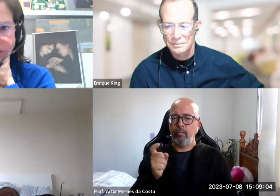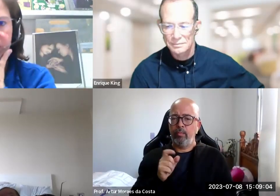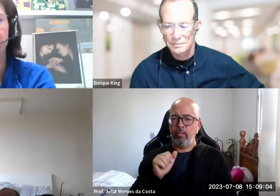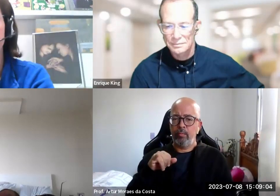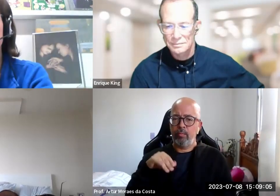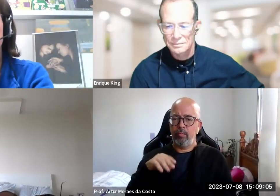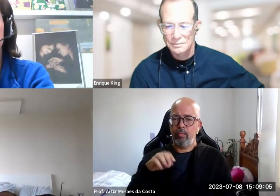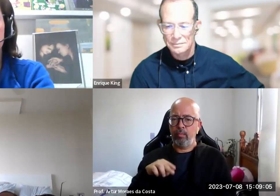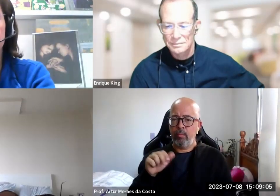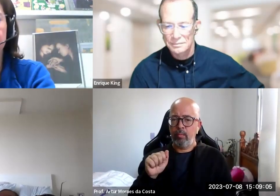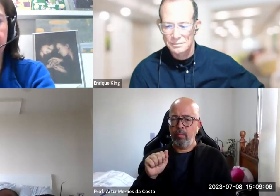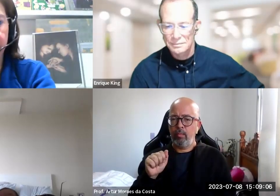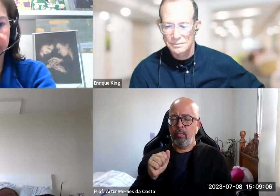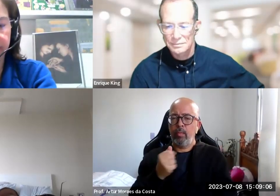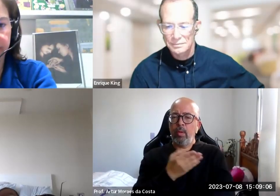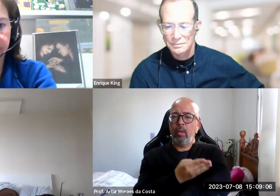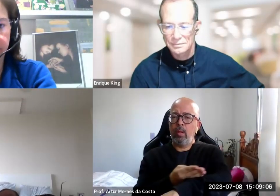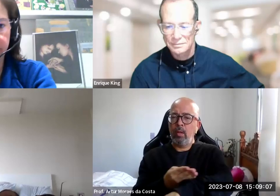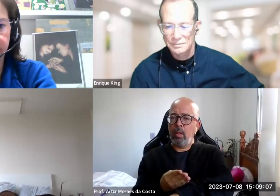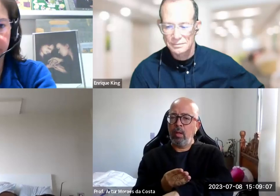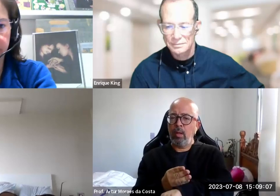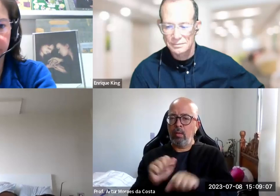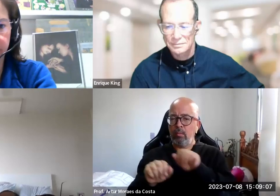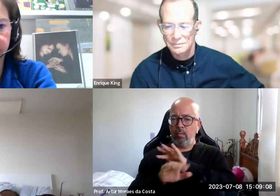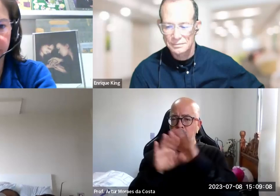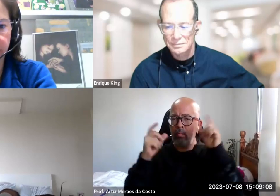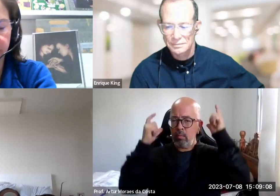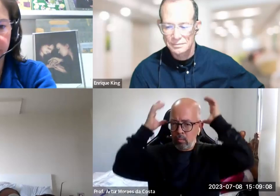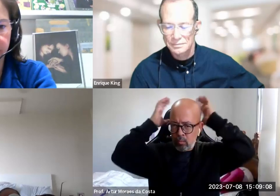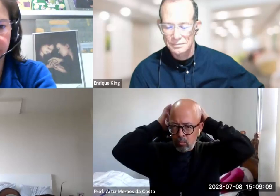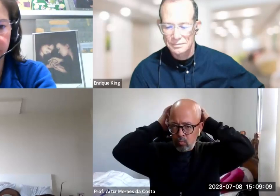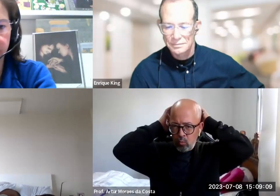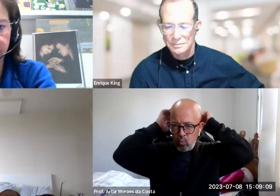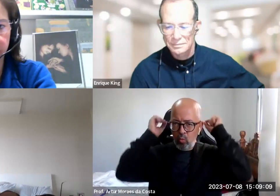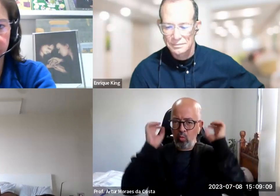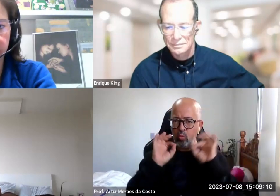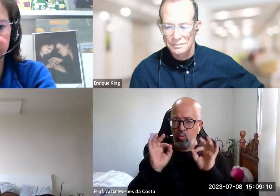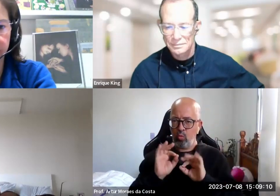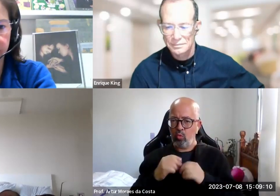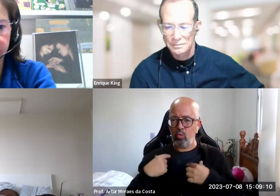Jimena una mujer p Clara cuello